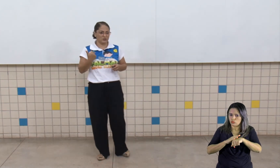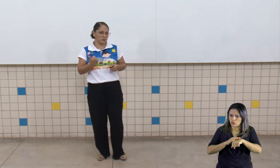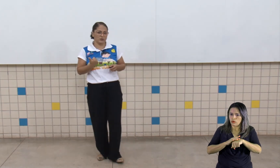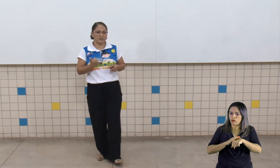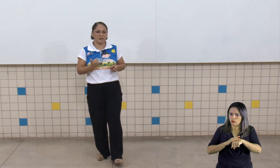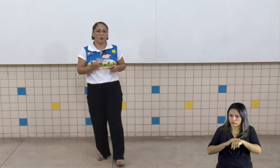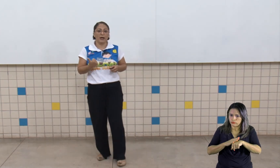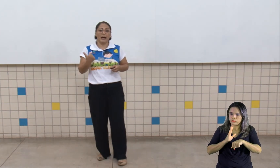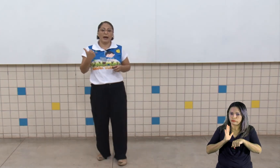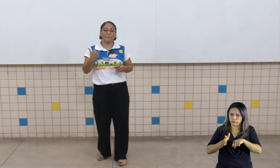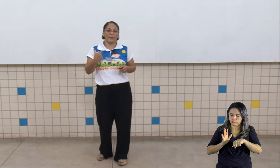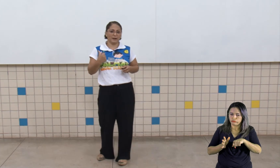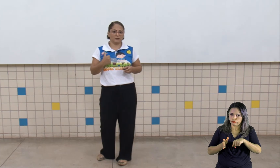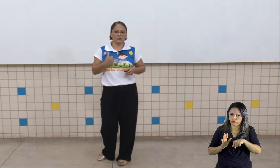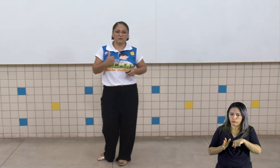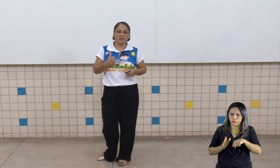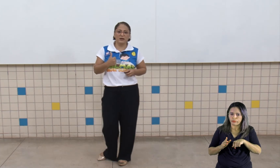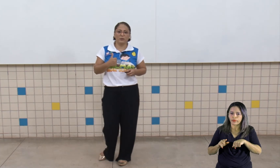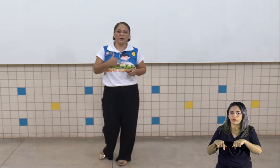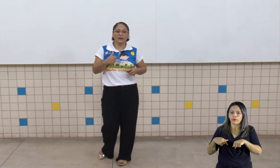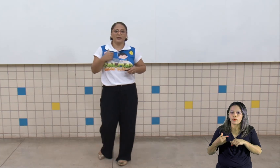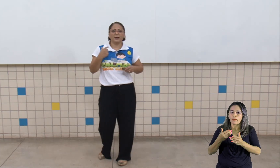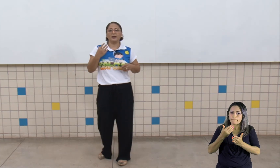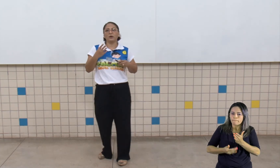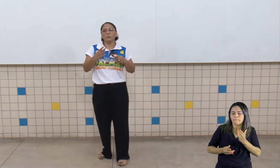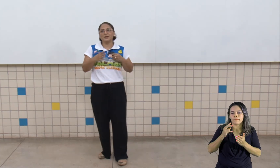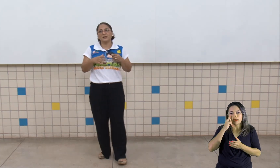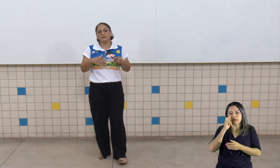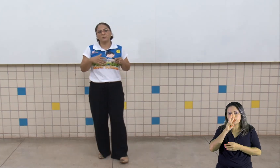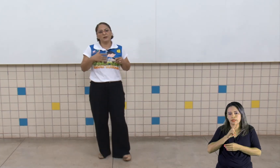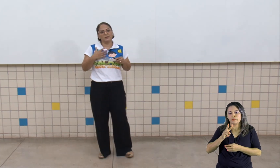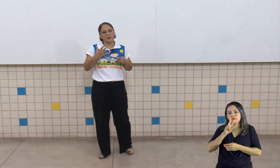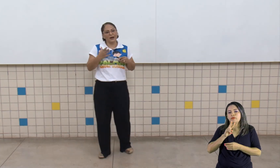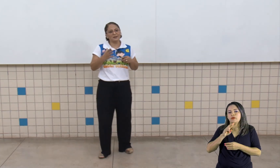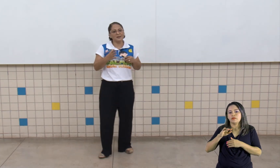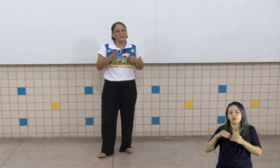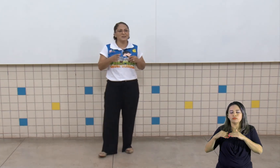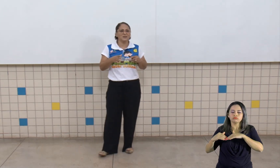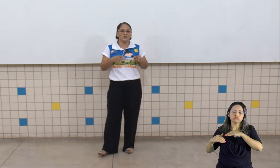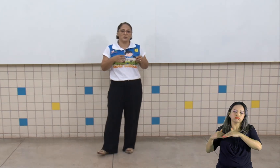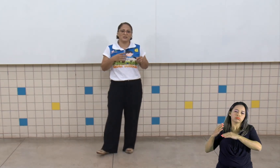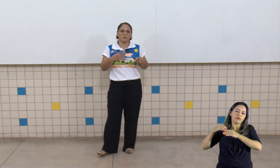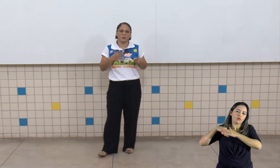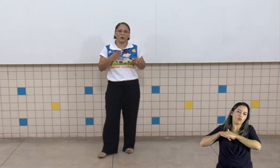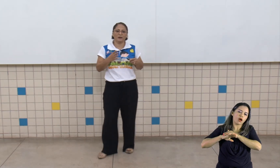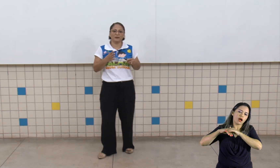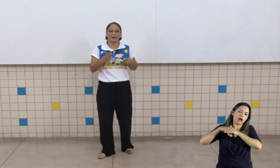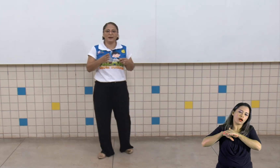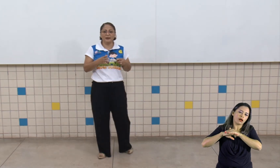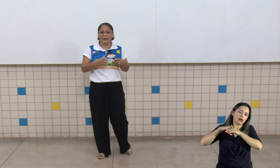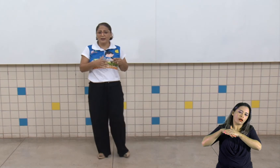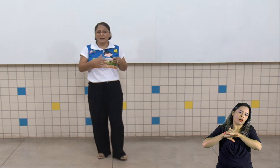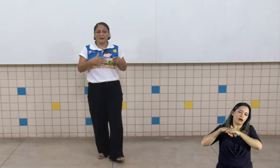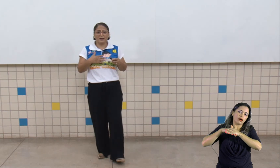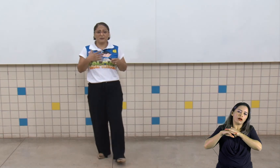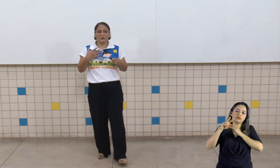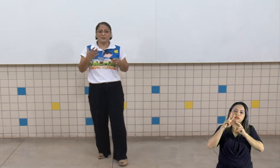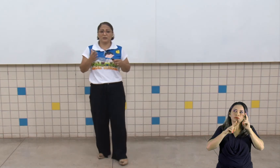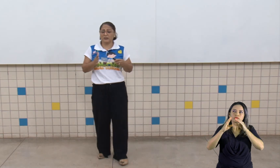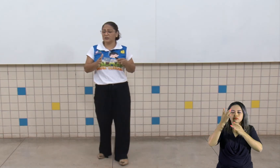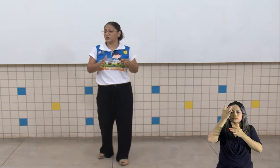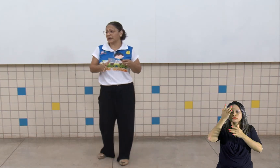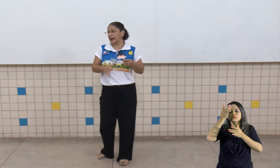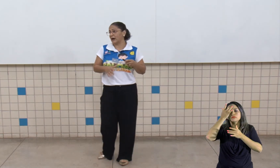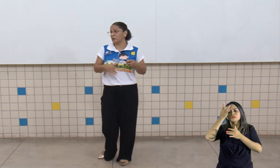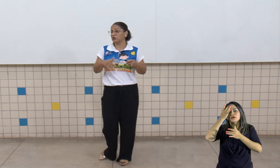essa predisposição à perda de visão. E ele, com o passar do tempo, ele vai guardando essas visões na memória dele e ele vai